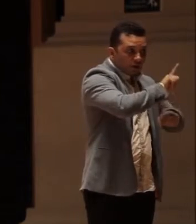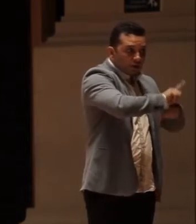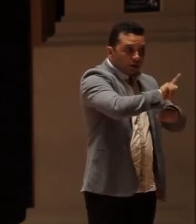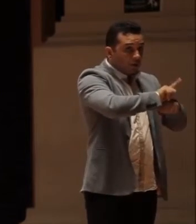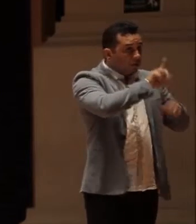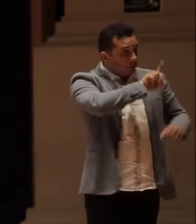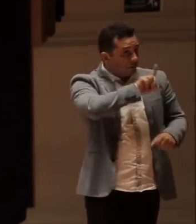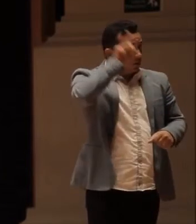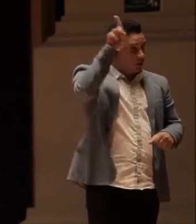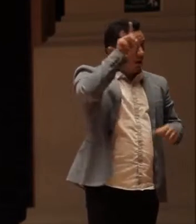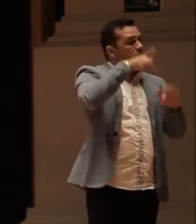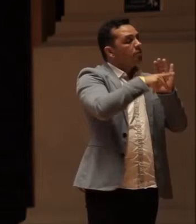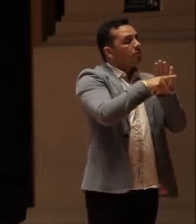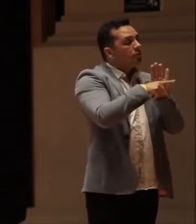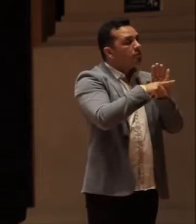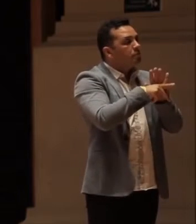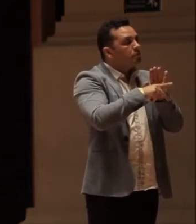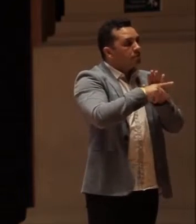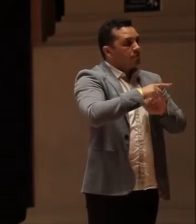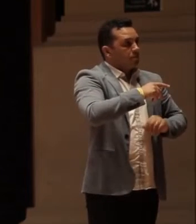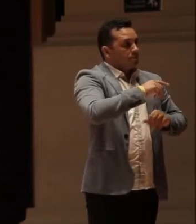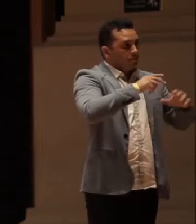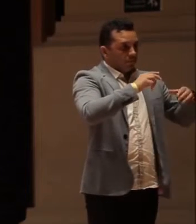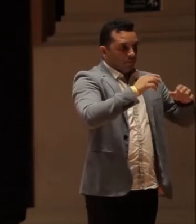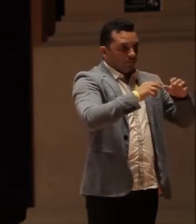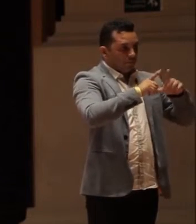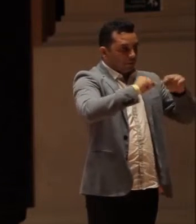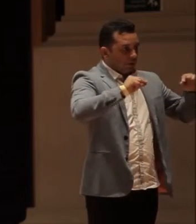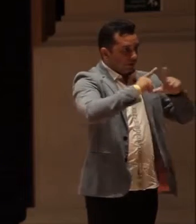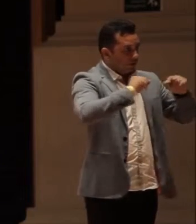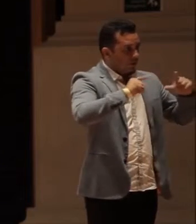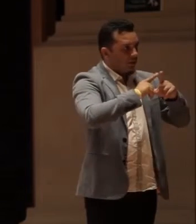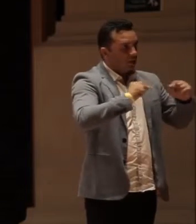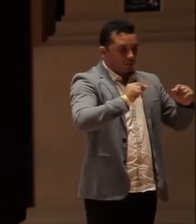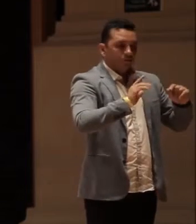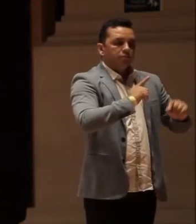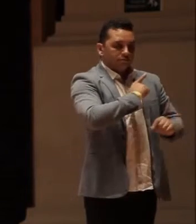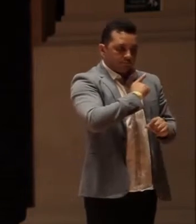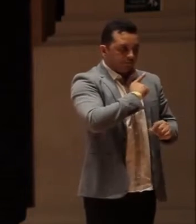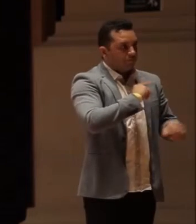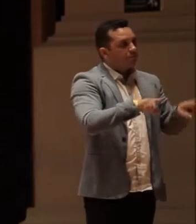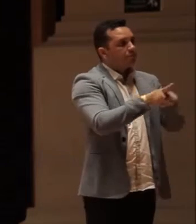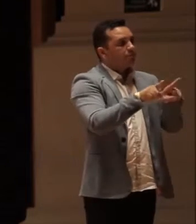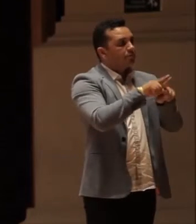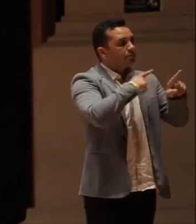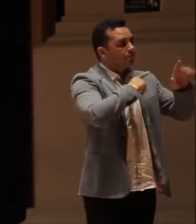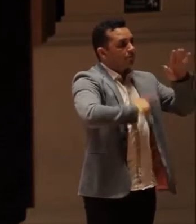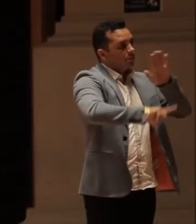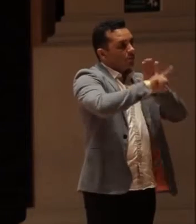Brasília para diversos gestores de todo o Brasil. Temos também a Lei